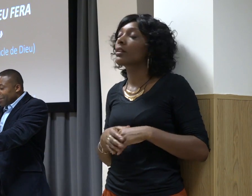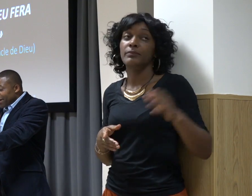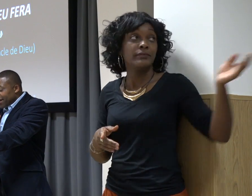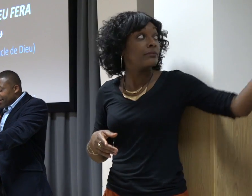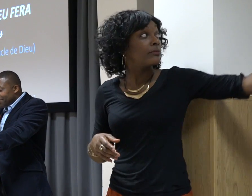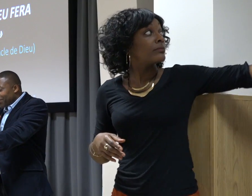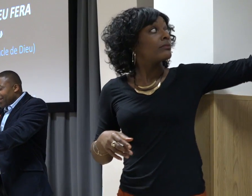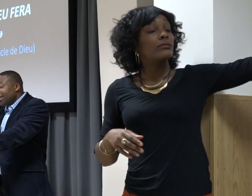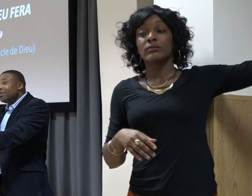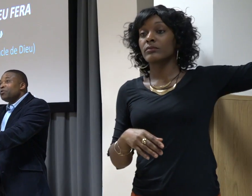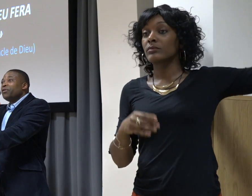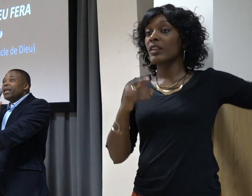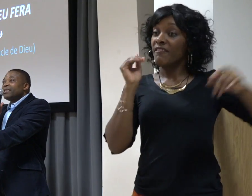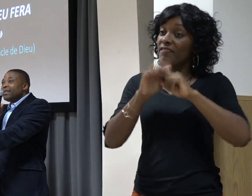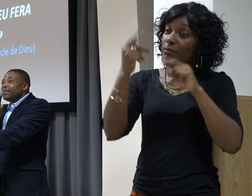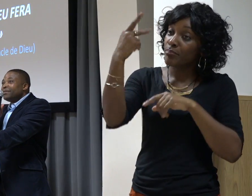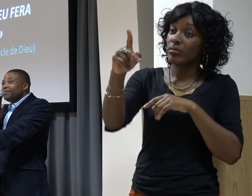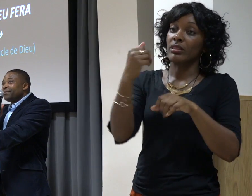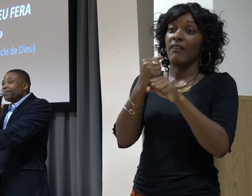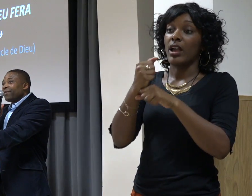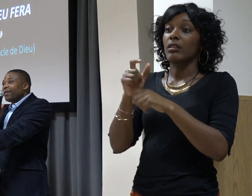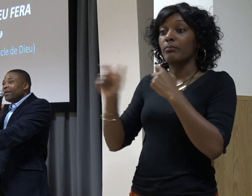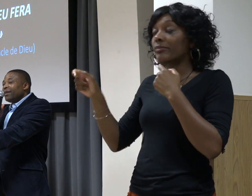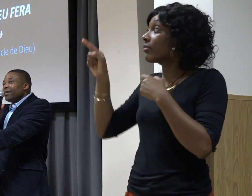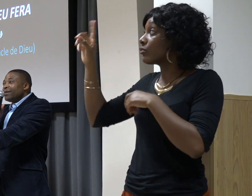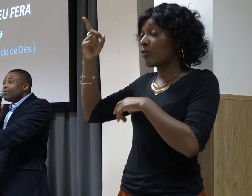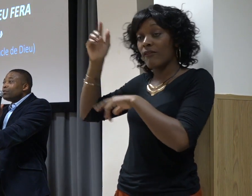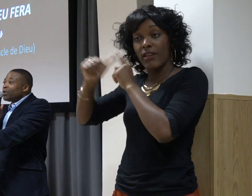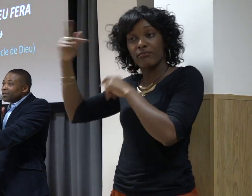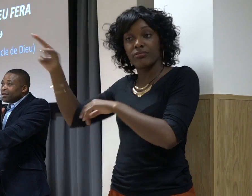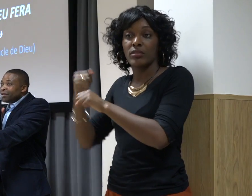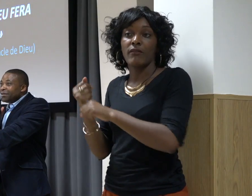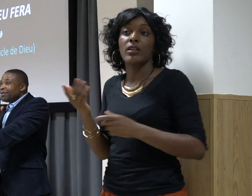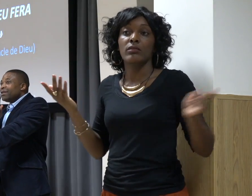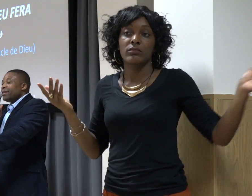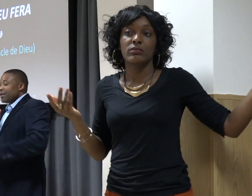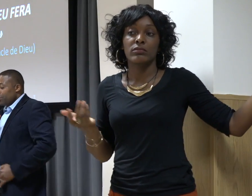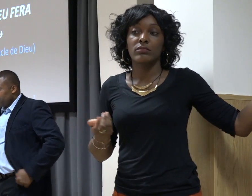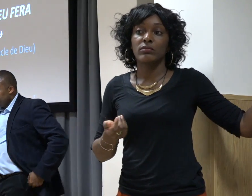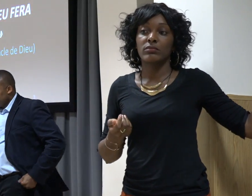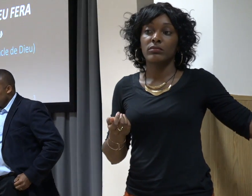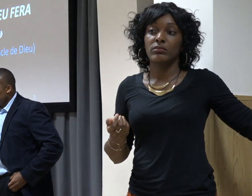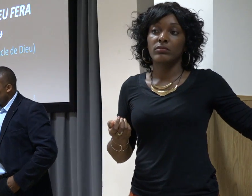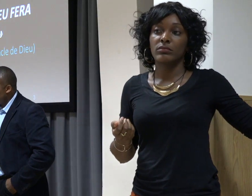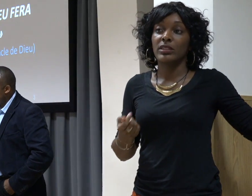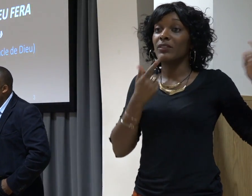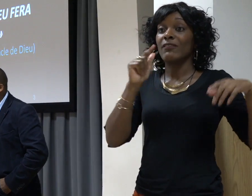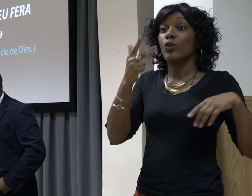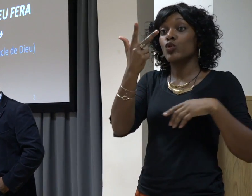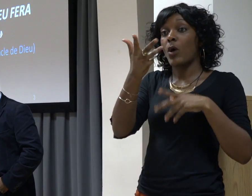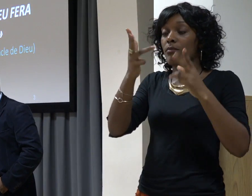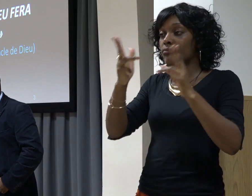Fais ta part et Dieu fera la sienne. Ou 3 temps pour vivre le miracle de